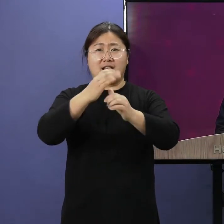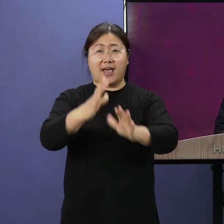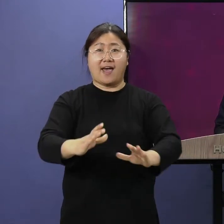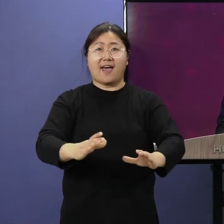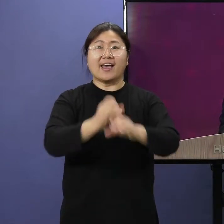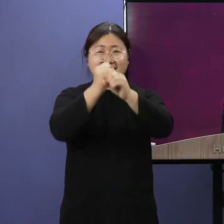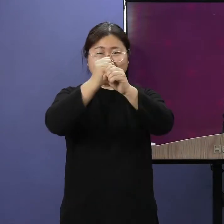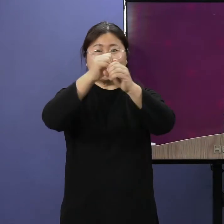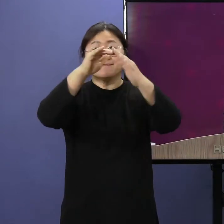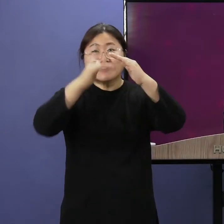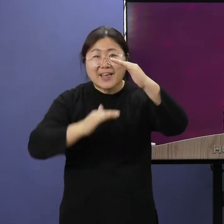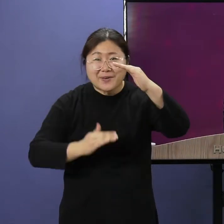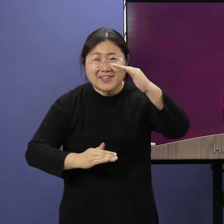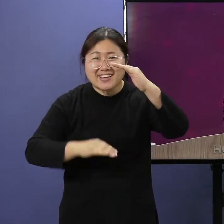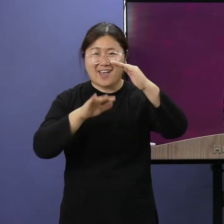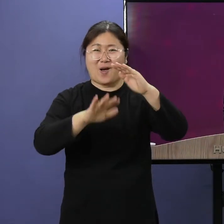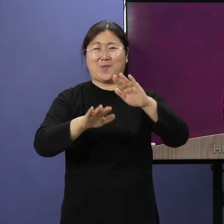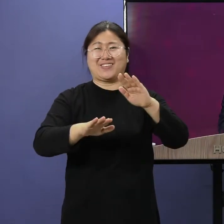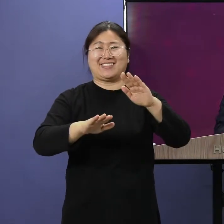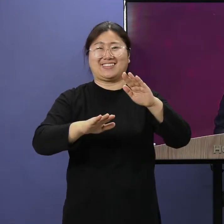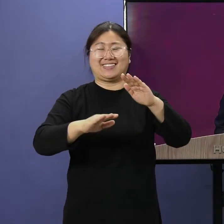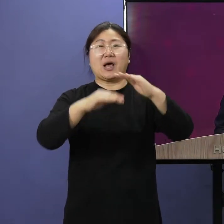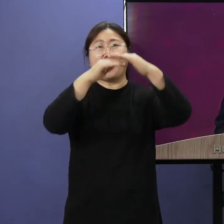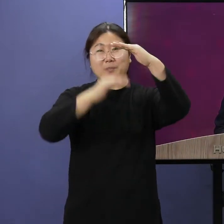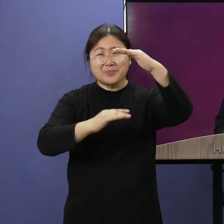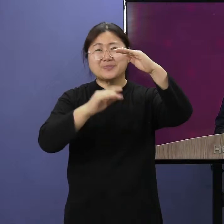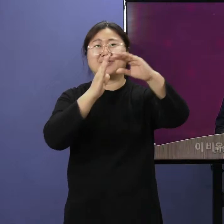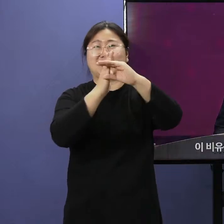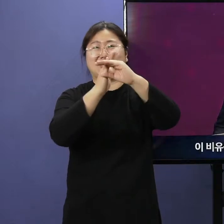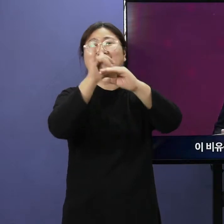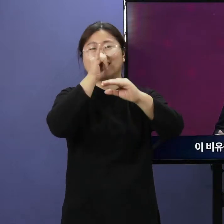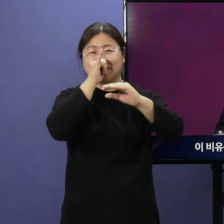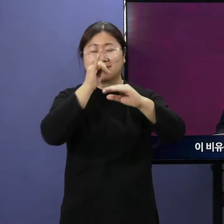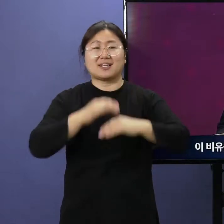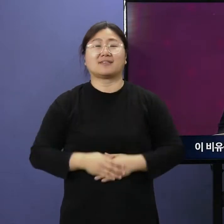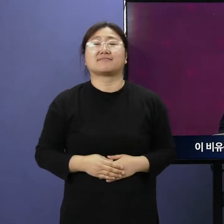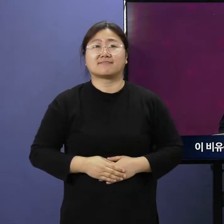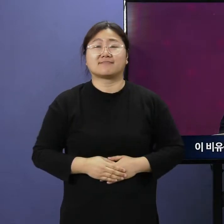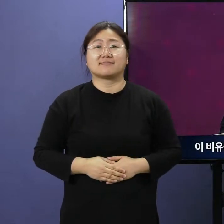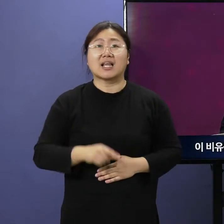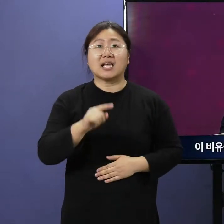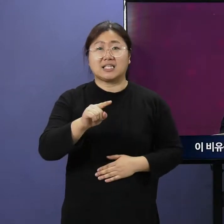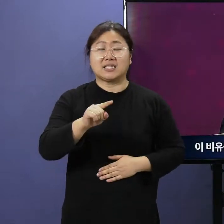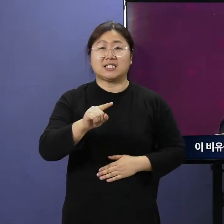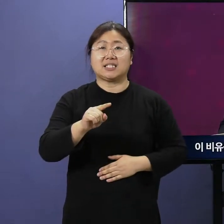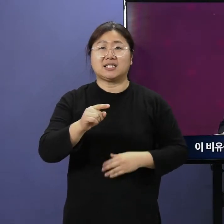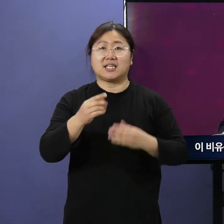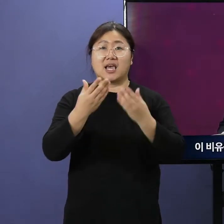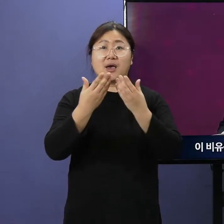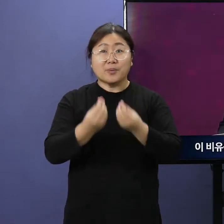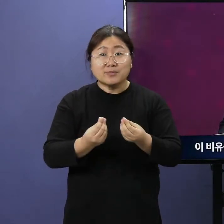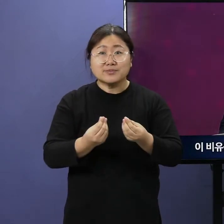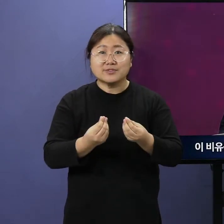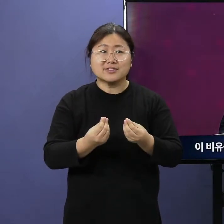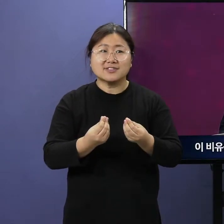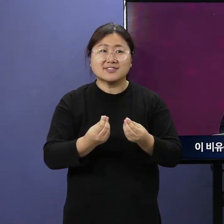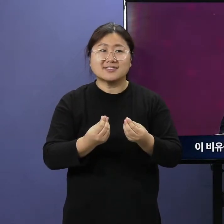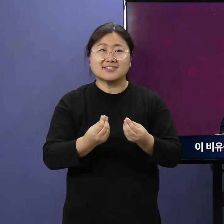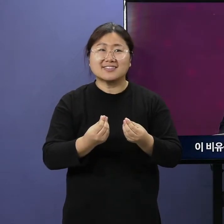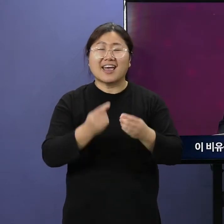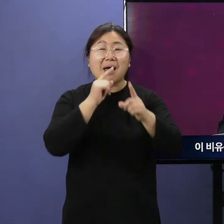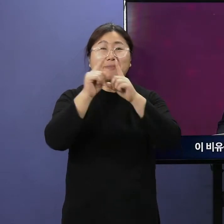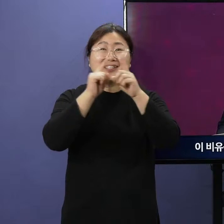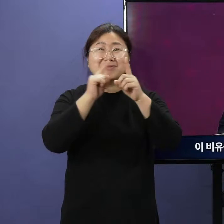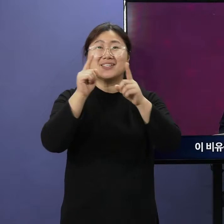있습니다. 오늘 본문은 우리가 너무나 잘 알고 있는 본문입니다. 돌아온 탕자. 심지어